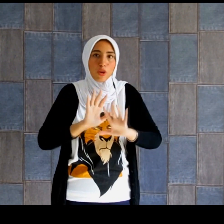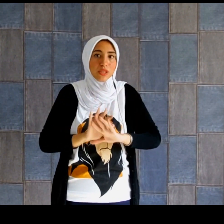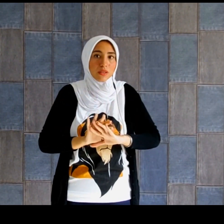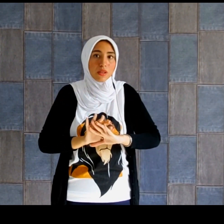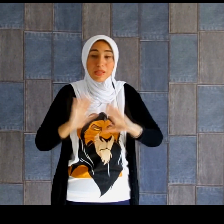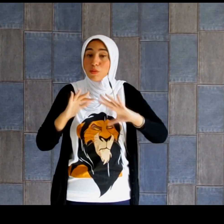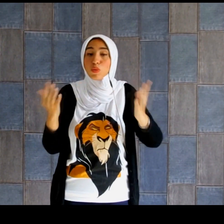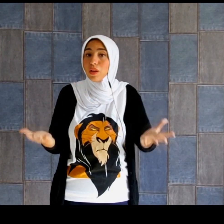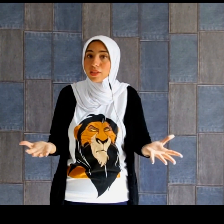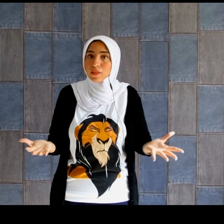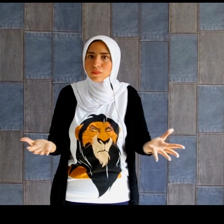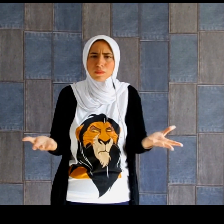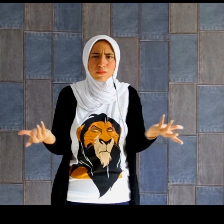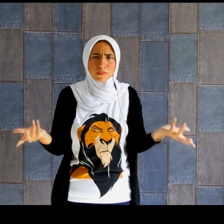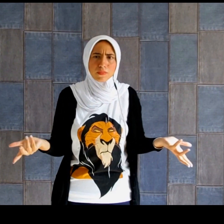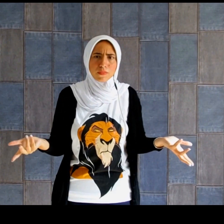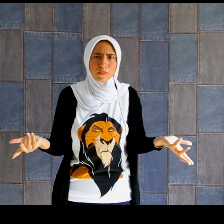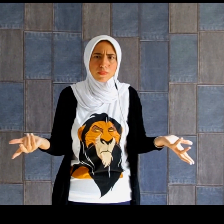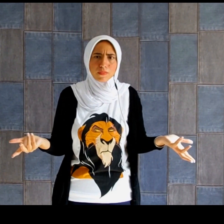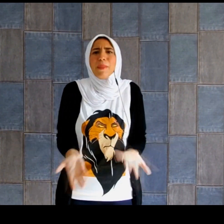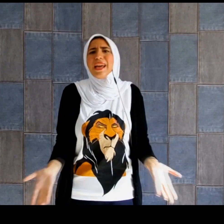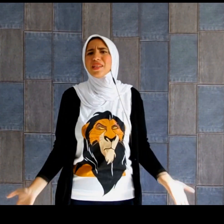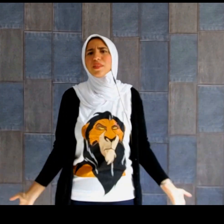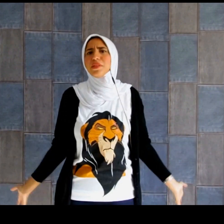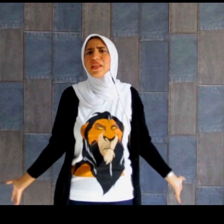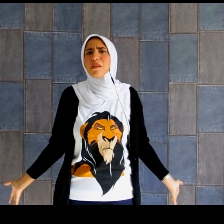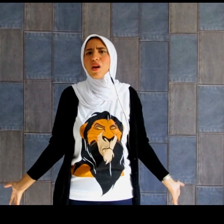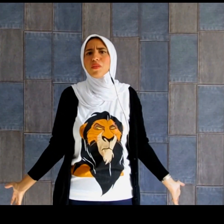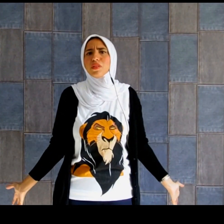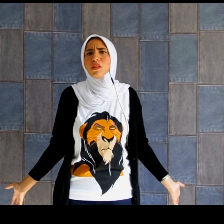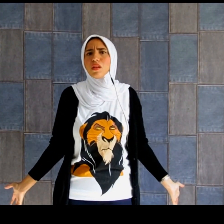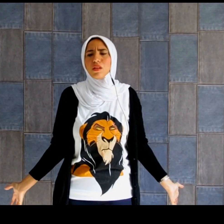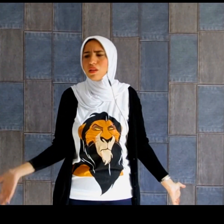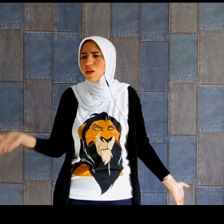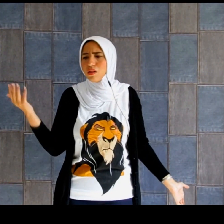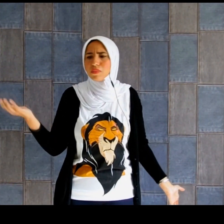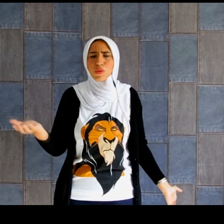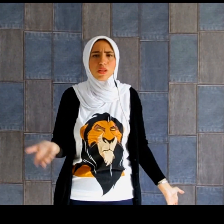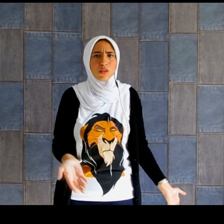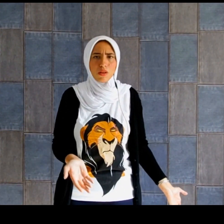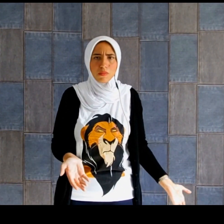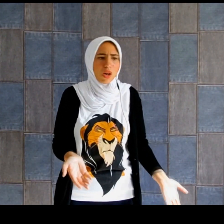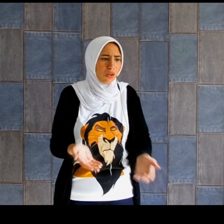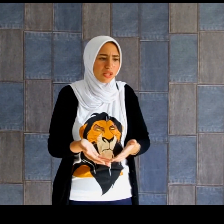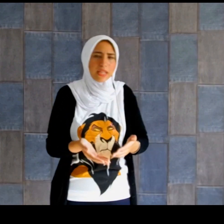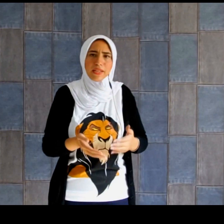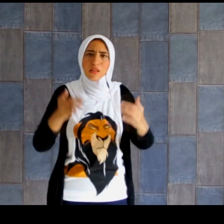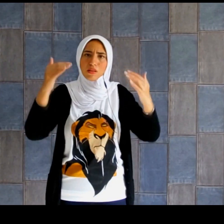ملحومين بتحسيون كتلة واحدة طب انا هستفيد ايه لما اعرف ان الهرم بيولد كهرباء ما خلوس كده كده